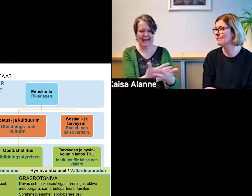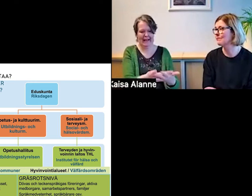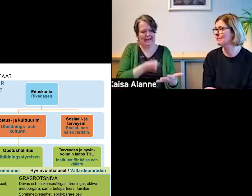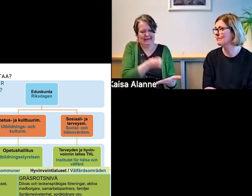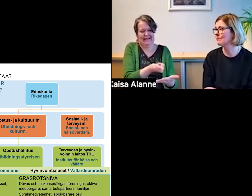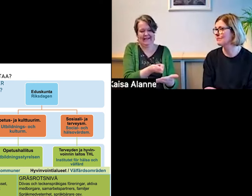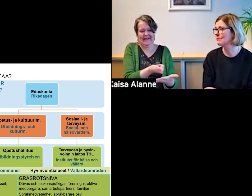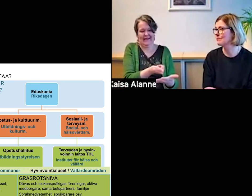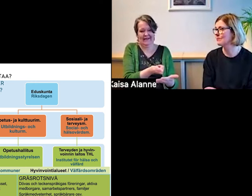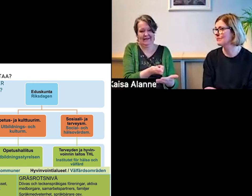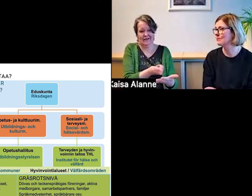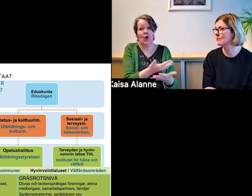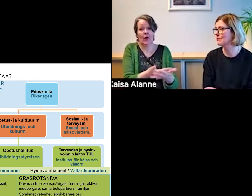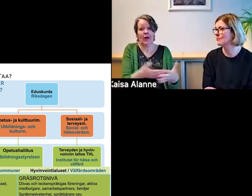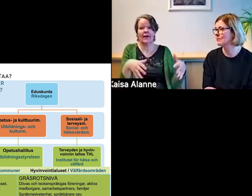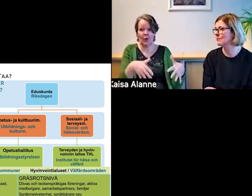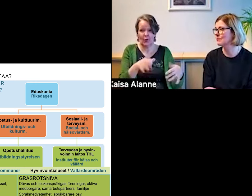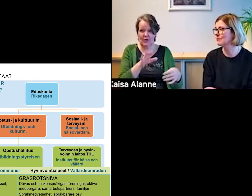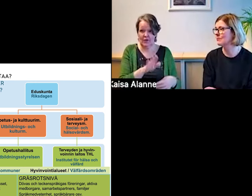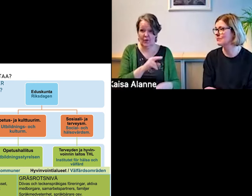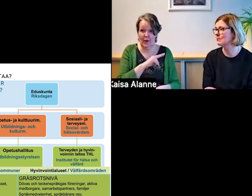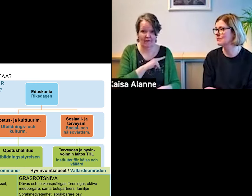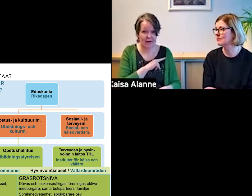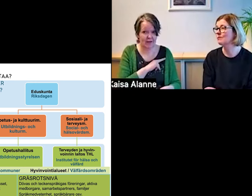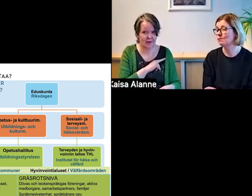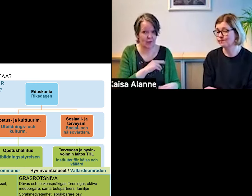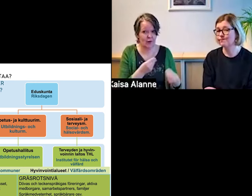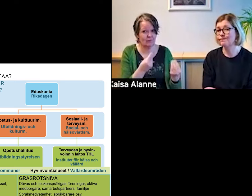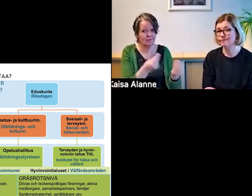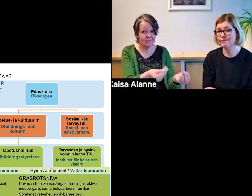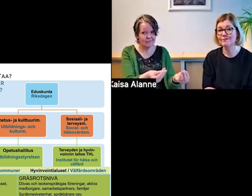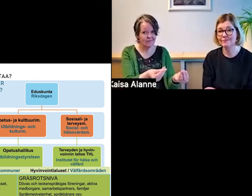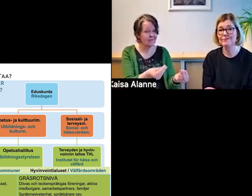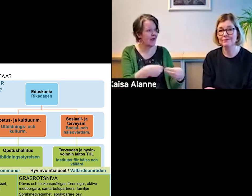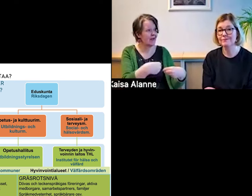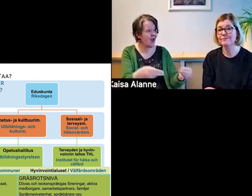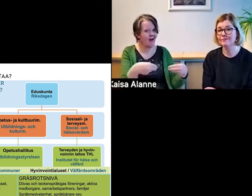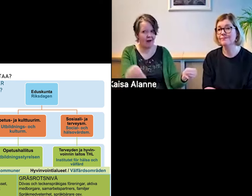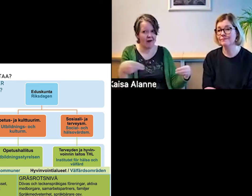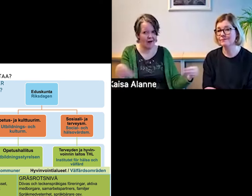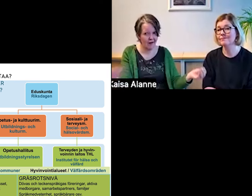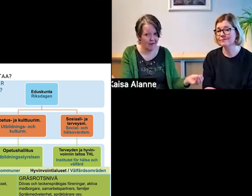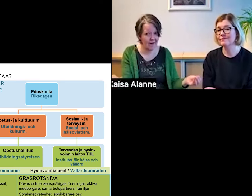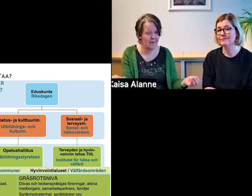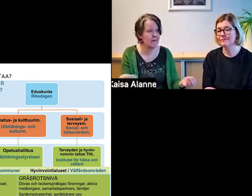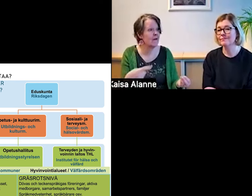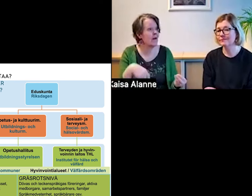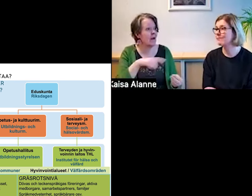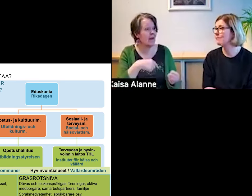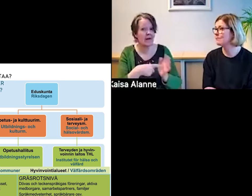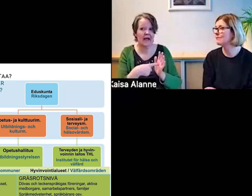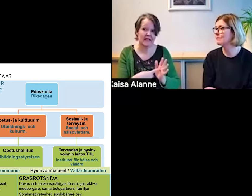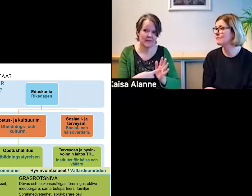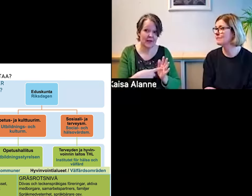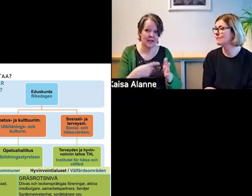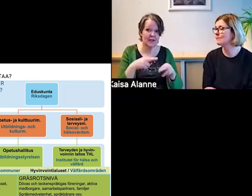lähtee sieltä yhteisöstä ja yhdistyksistä, että tämä kieli itse, niin sen elämä on yhteisön vastuu.